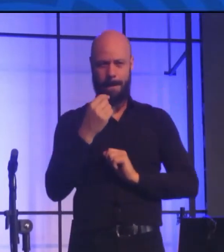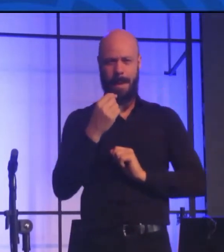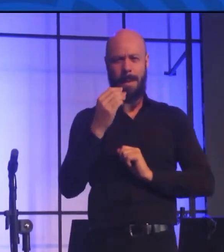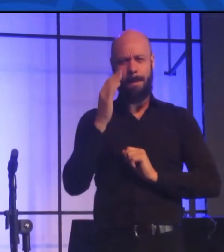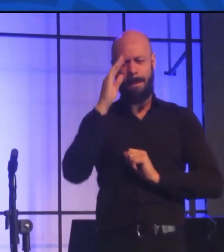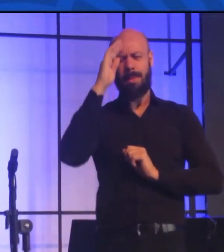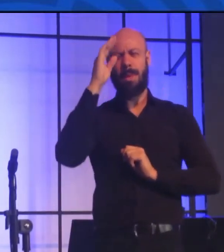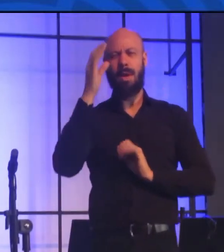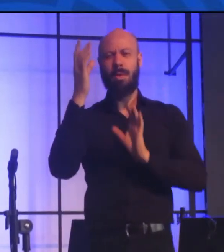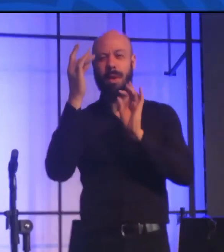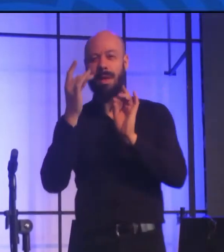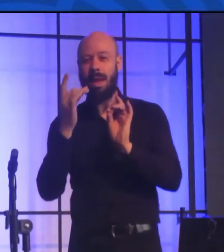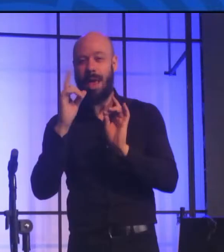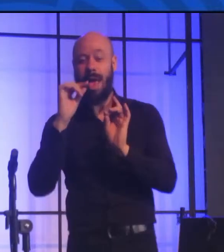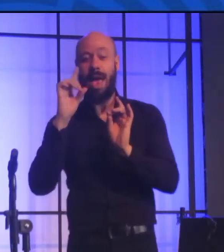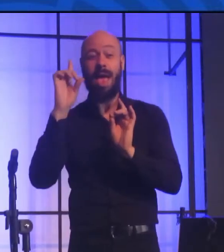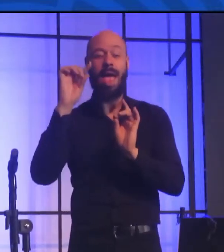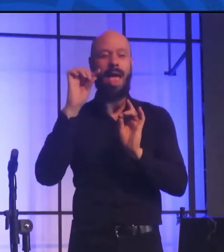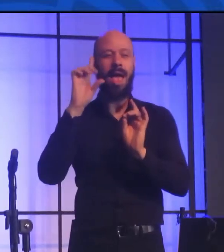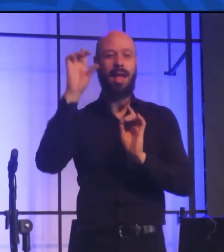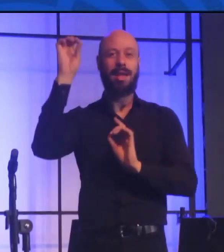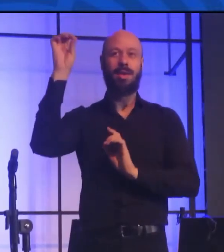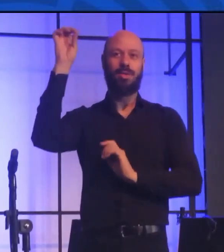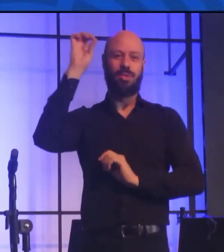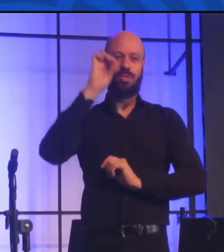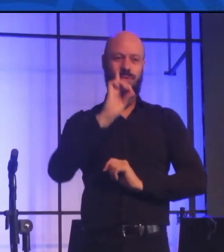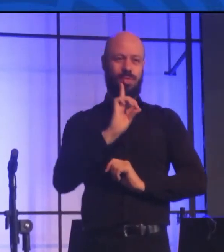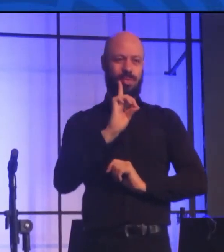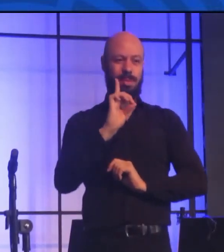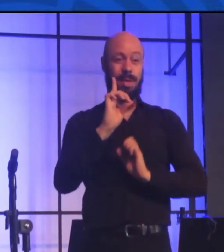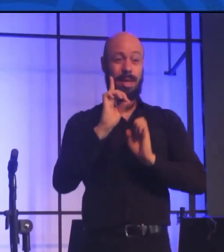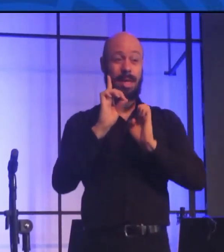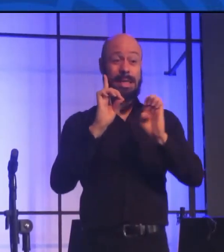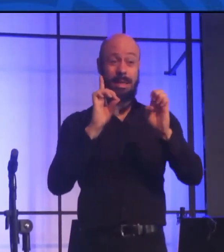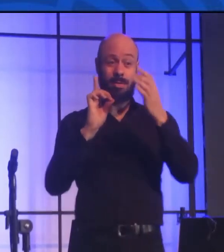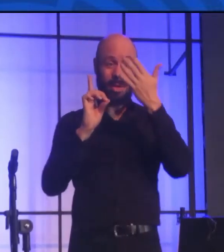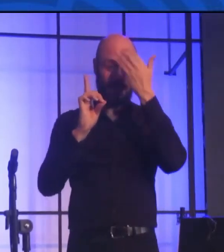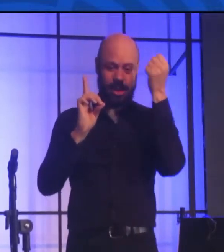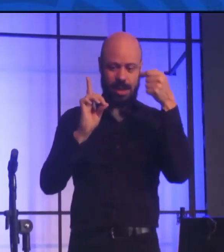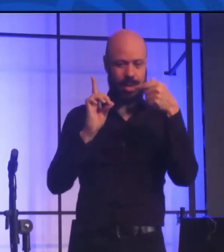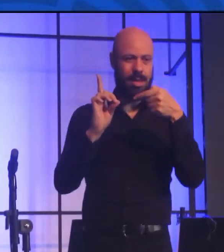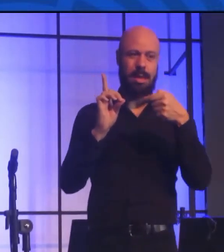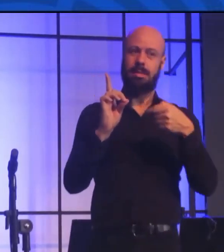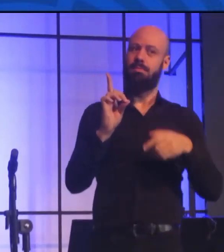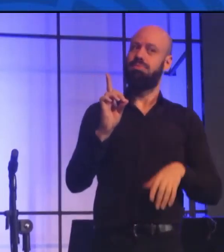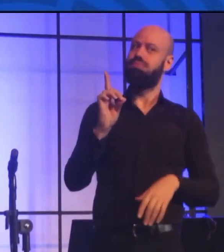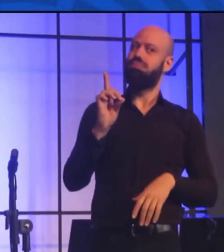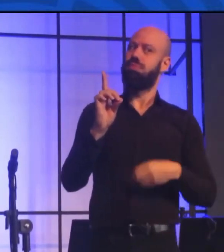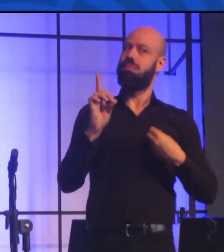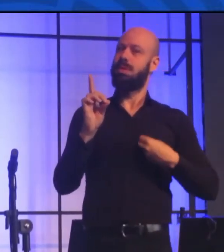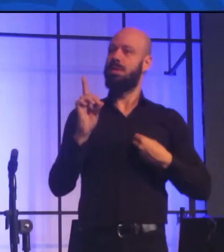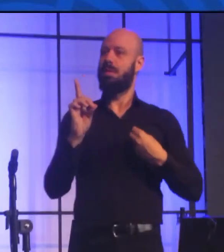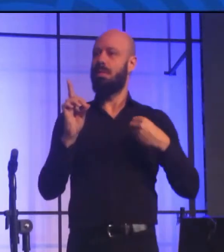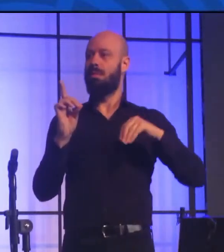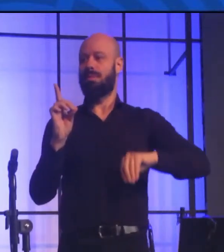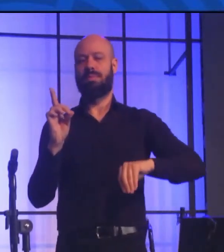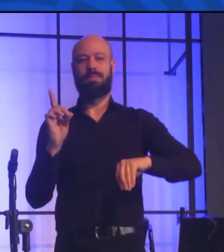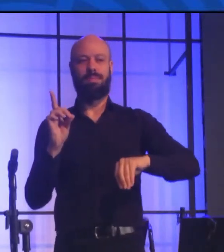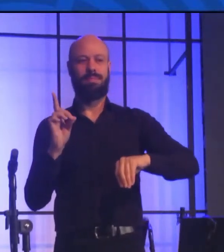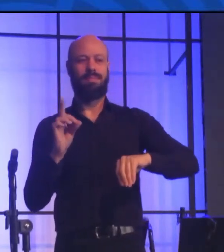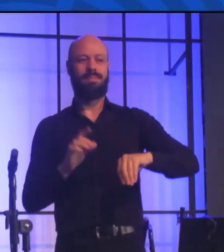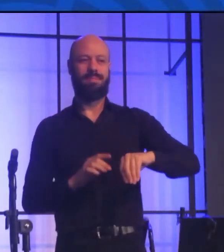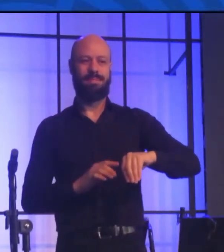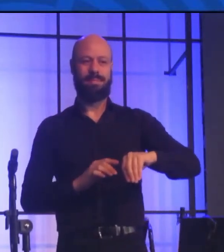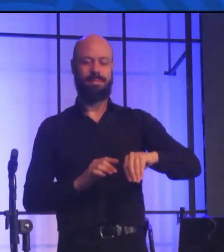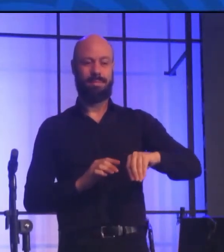com você, que é a presença de Deus. O menino chegou e disse: venha conosco, Eliseu.